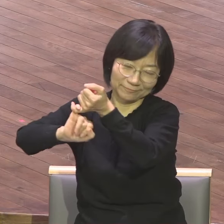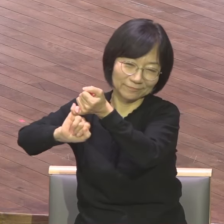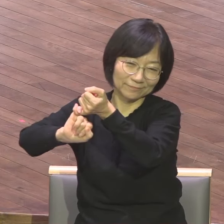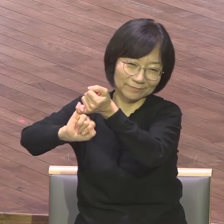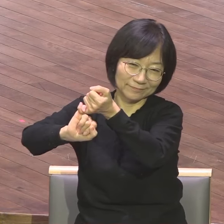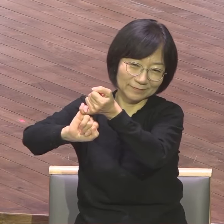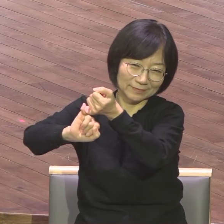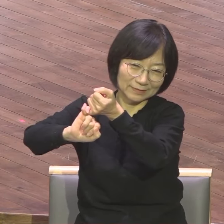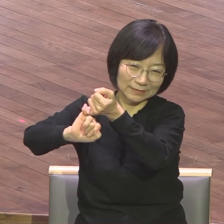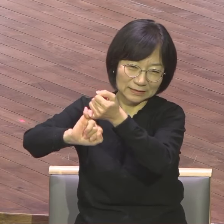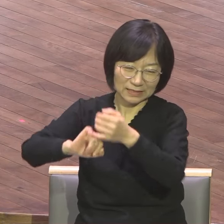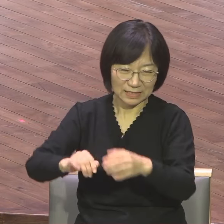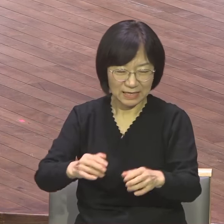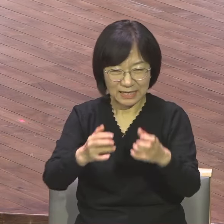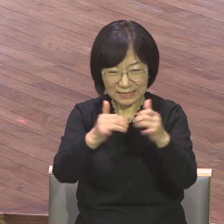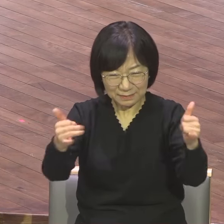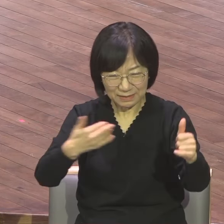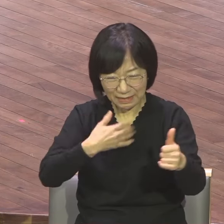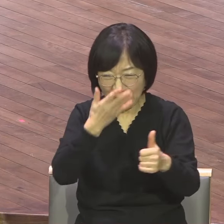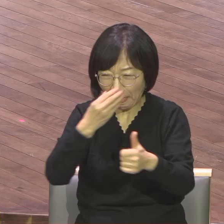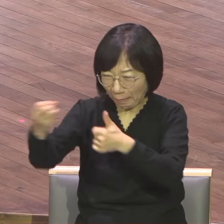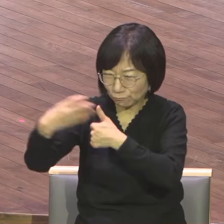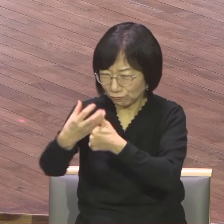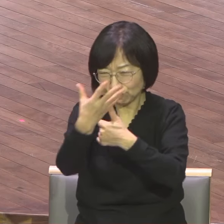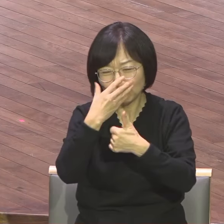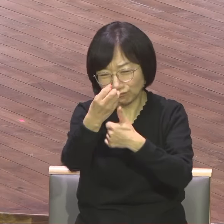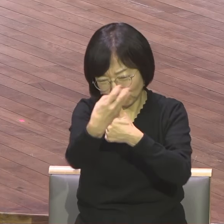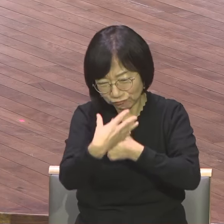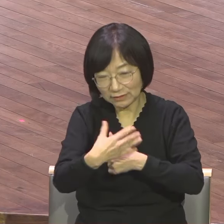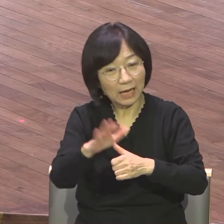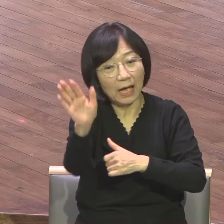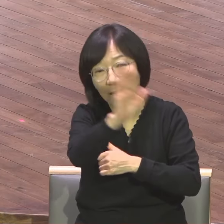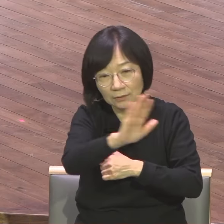자, 멸시당하는 자, 갈시받는 자가 아니라